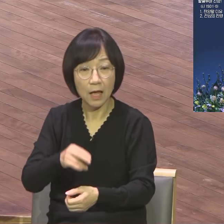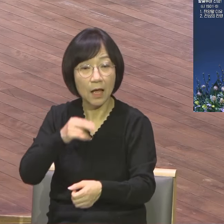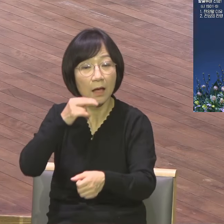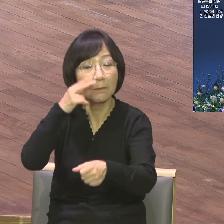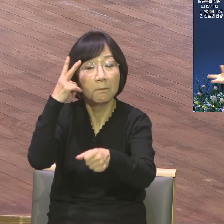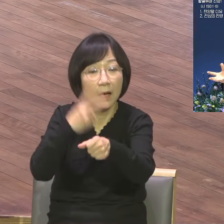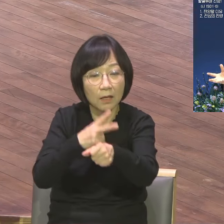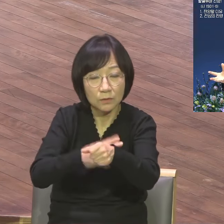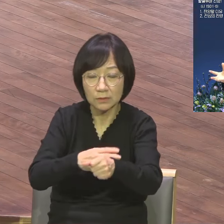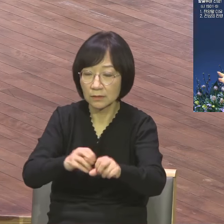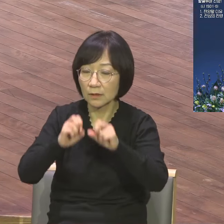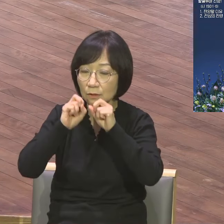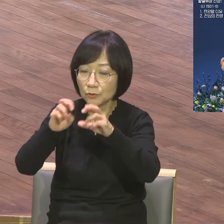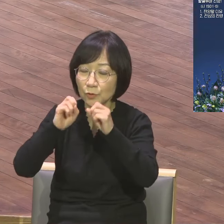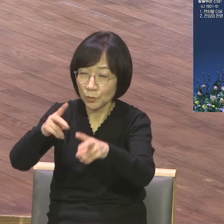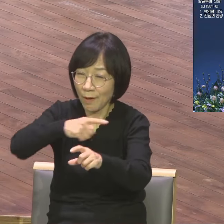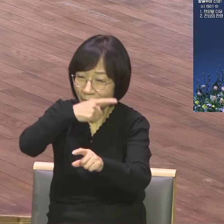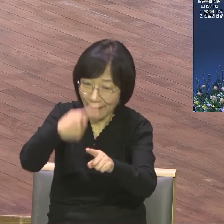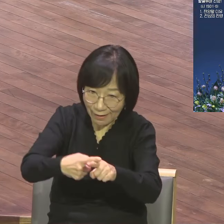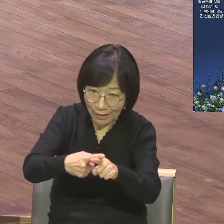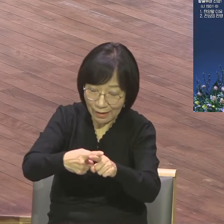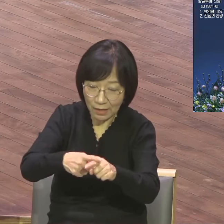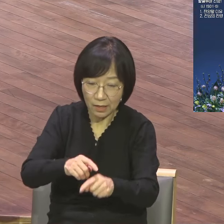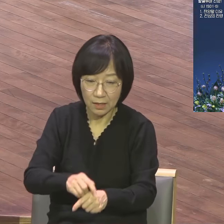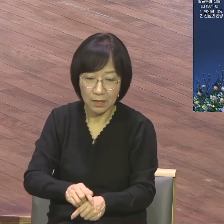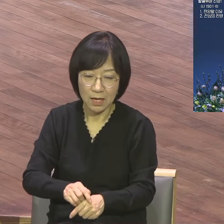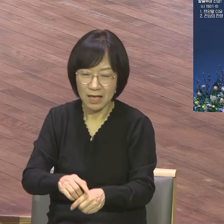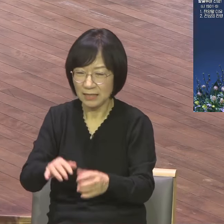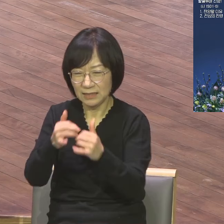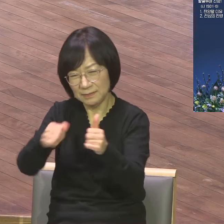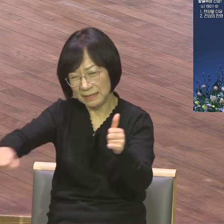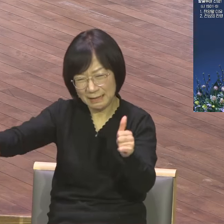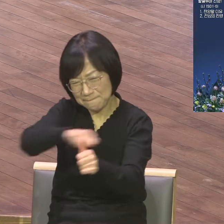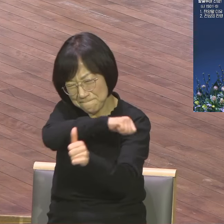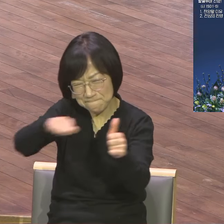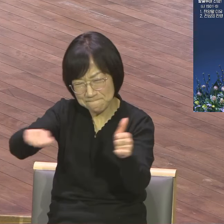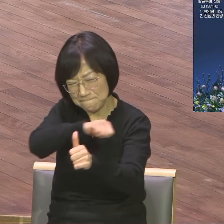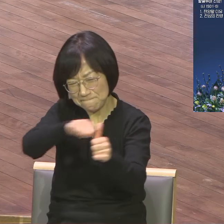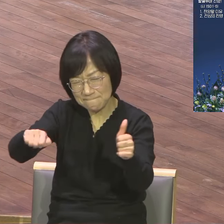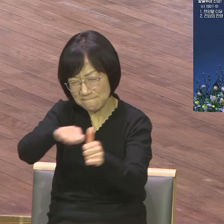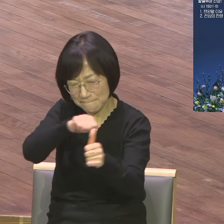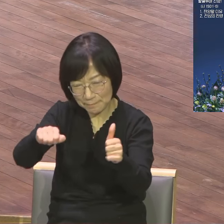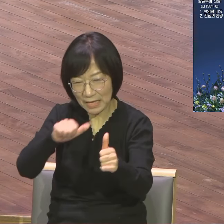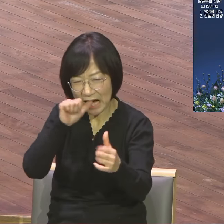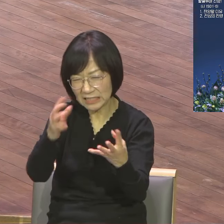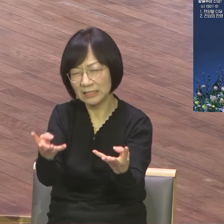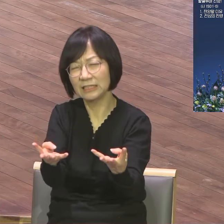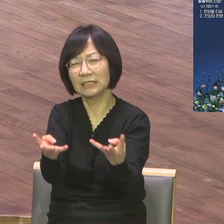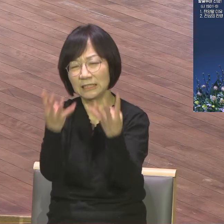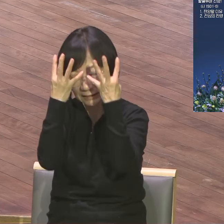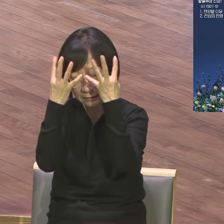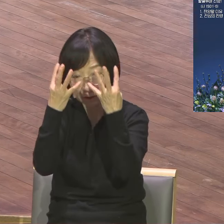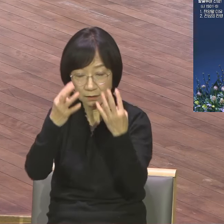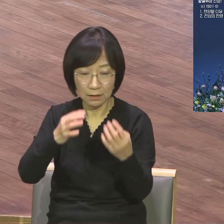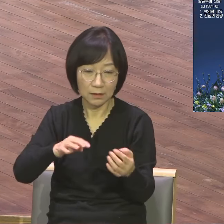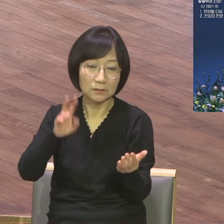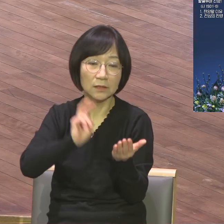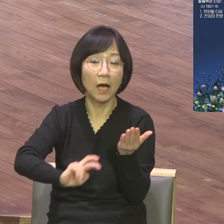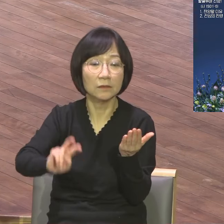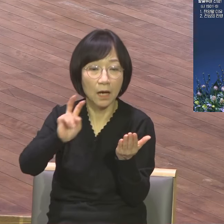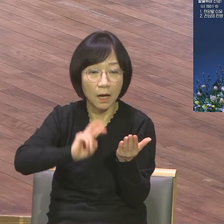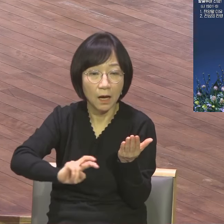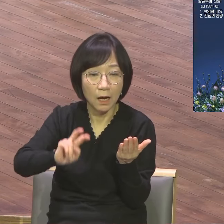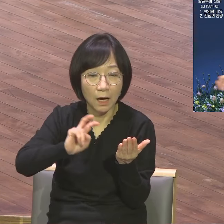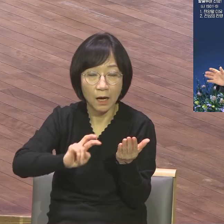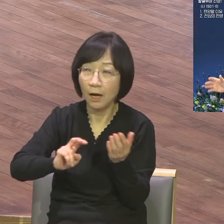전도하다가 귀신 조사를 해준 것 때문에 감사할 줄 알아야 되는데 두드려 패가지고 피투성이 되어 감옥에 쇠고랑 차고 찬양하니까 하나님